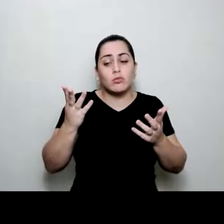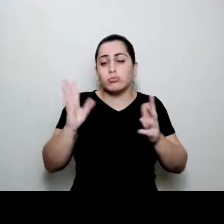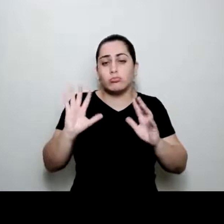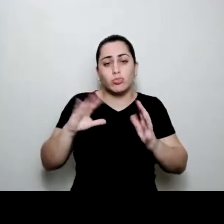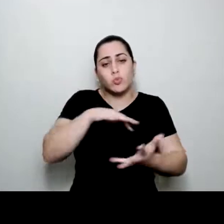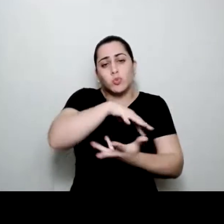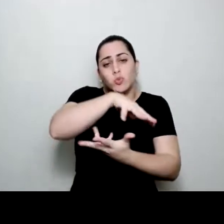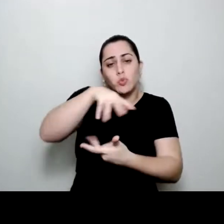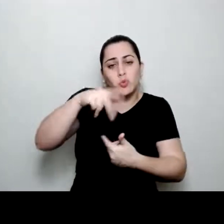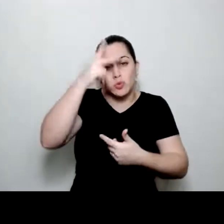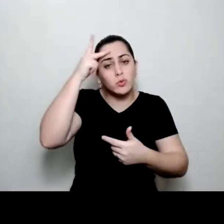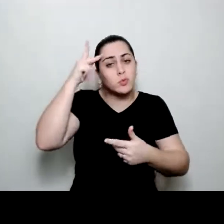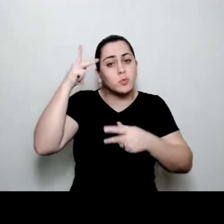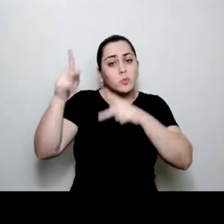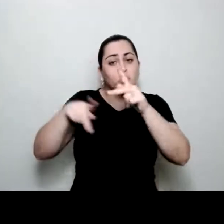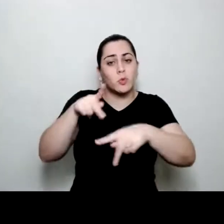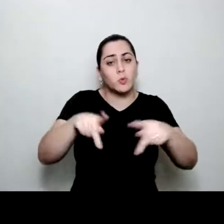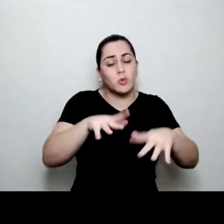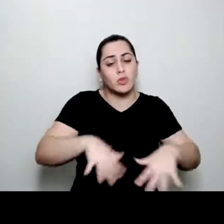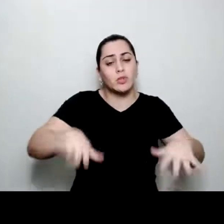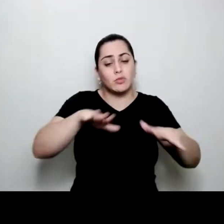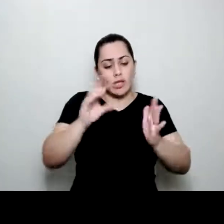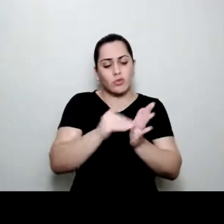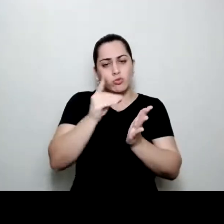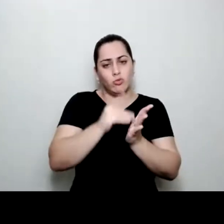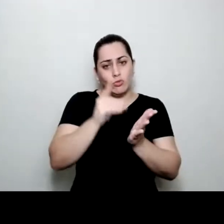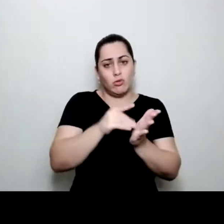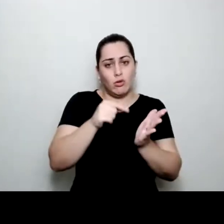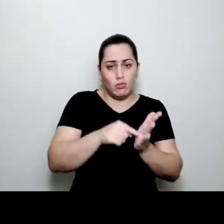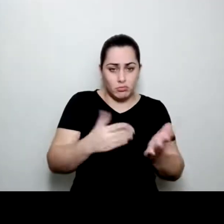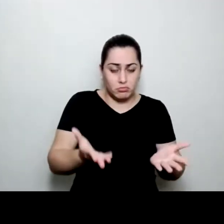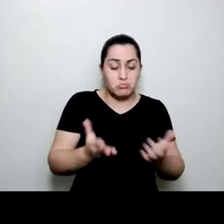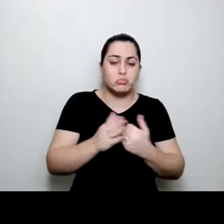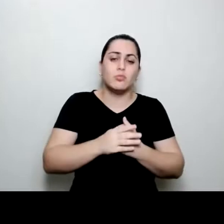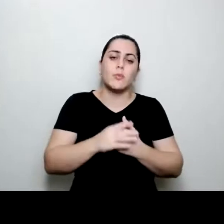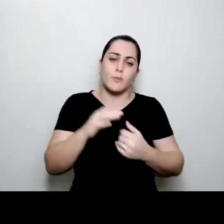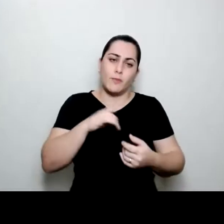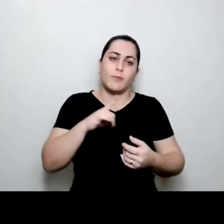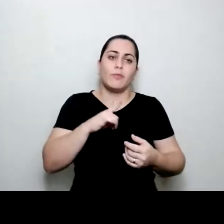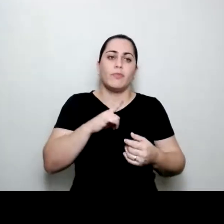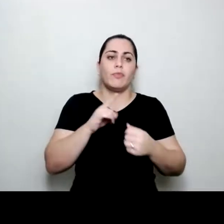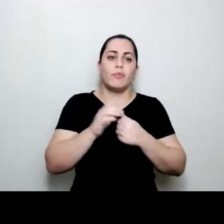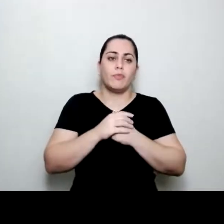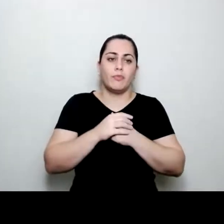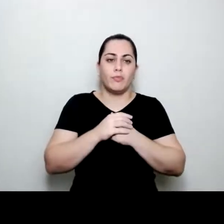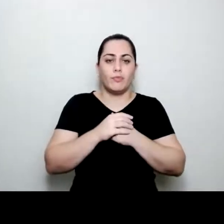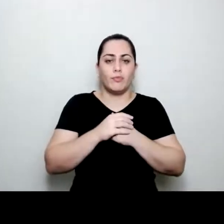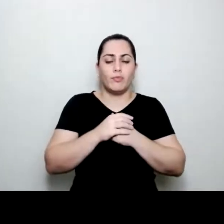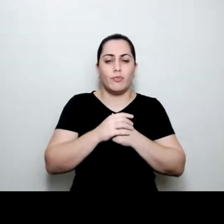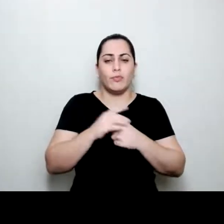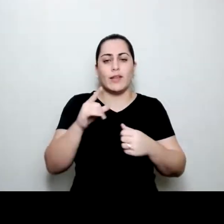humanidade através desses dicionários. Havia uma grande